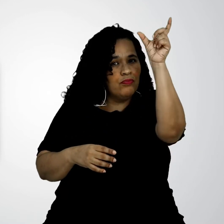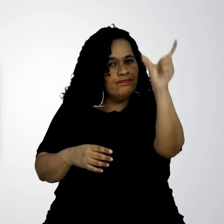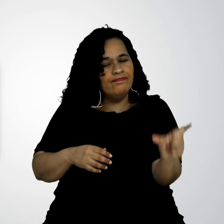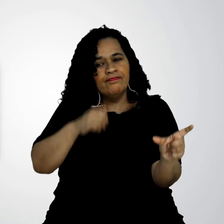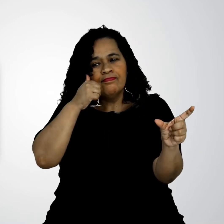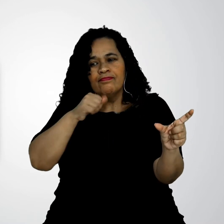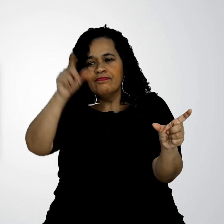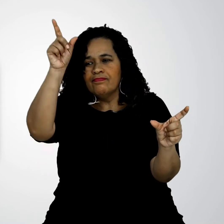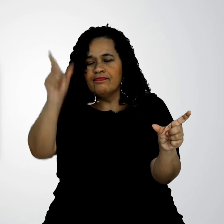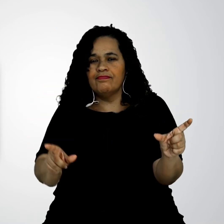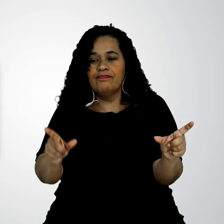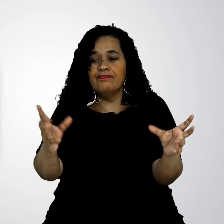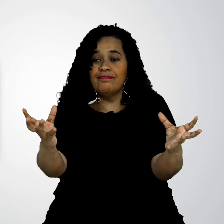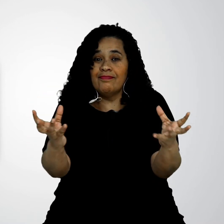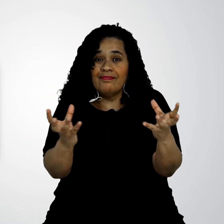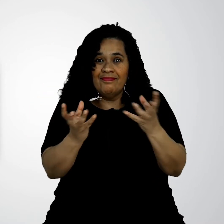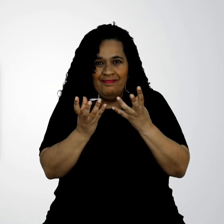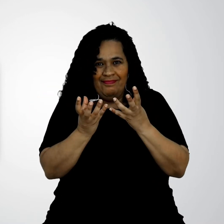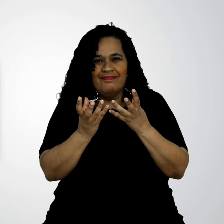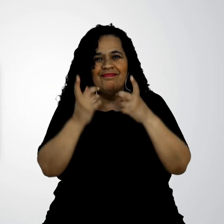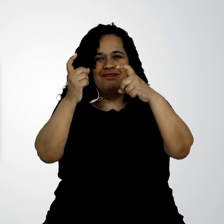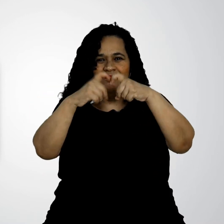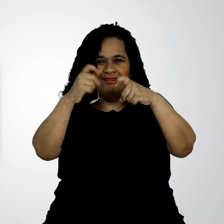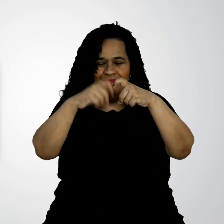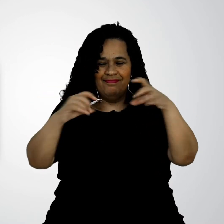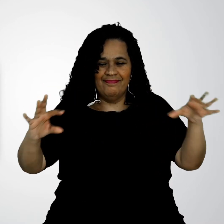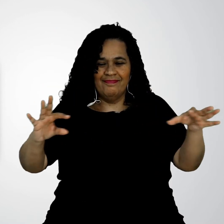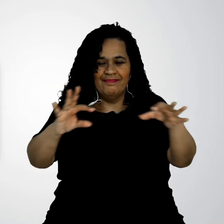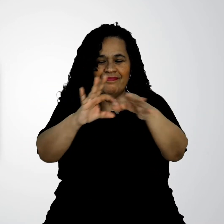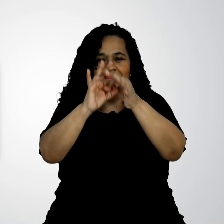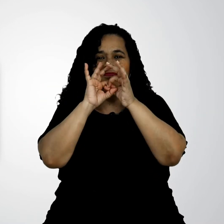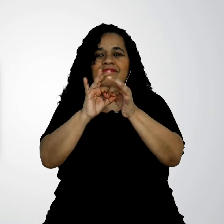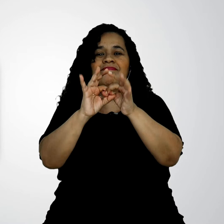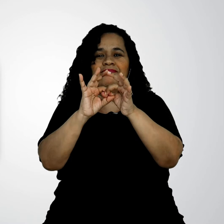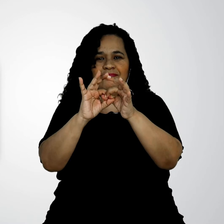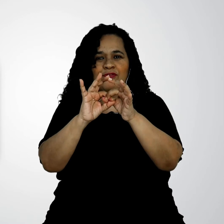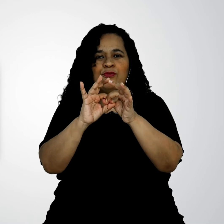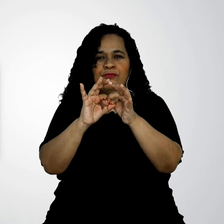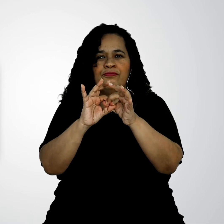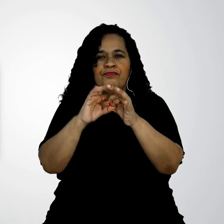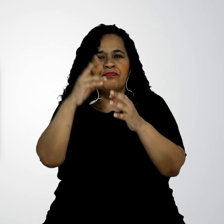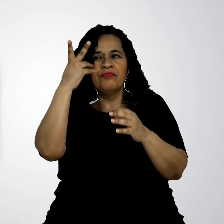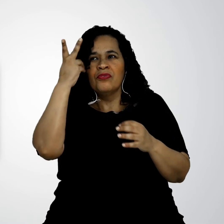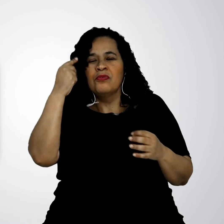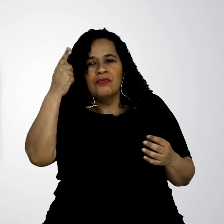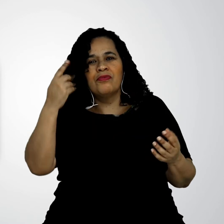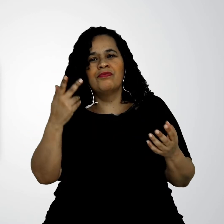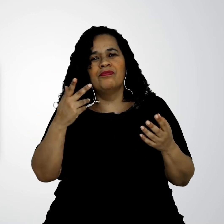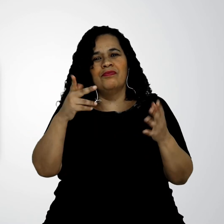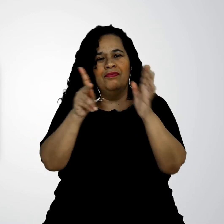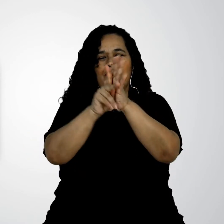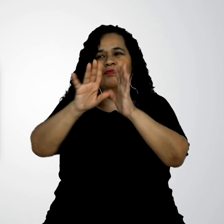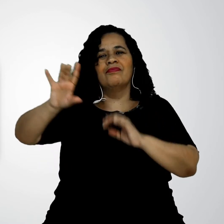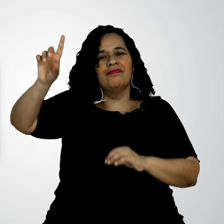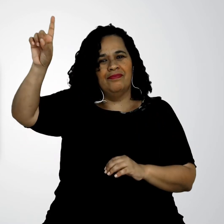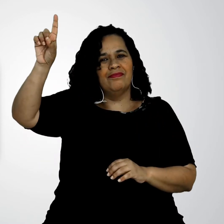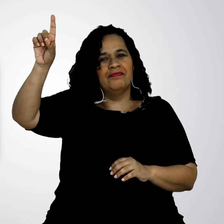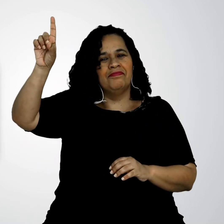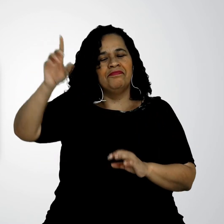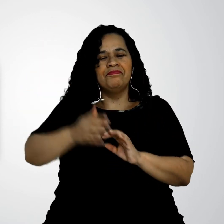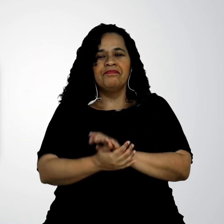o que Deus pensou. Seria o natural, né, digamos. O processo natural que Deus deu para a criação seria justamente esse.